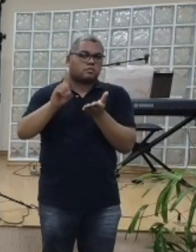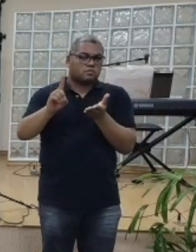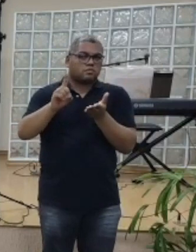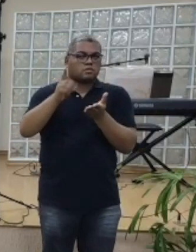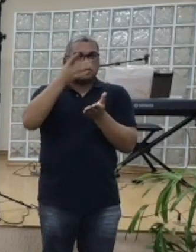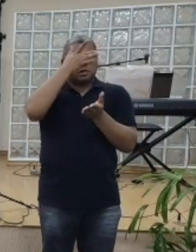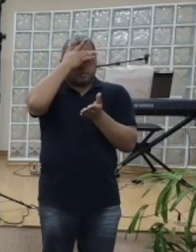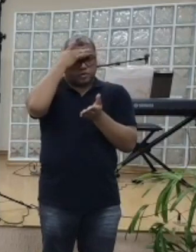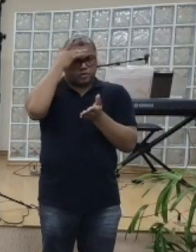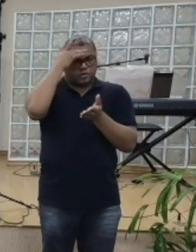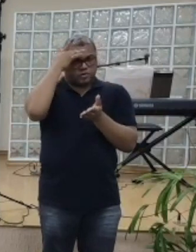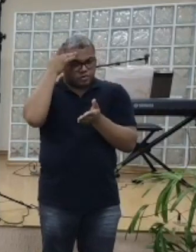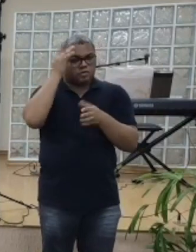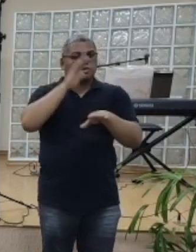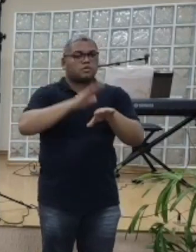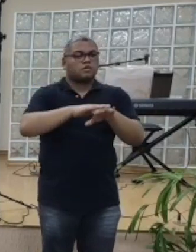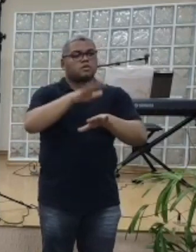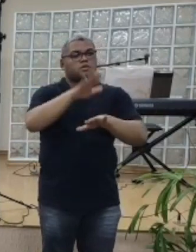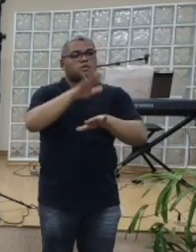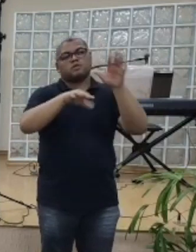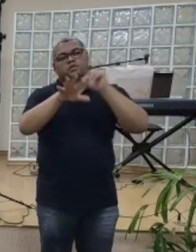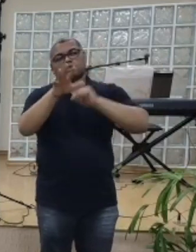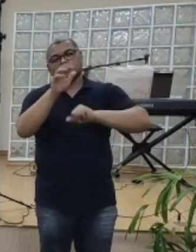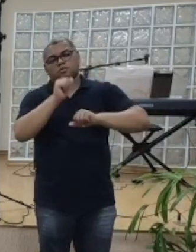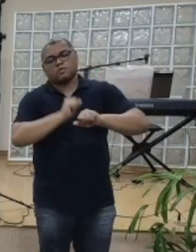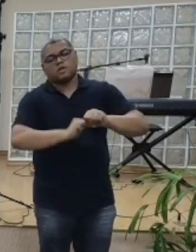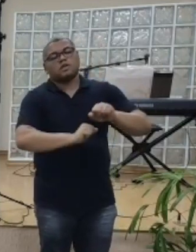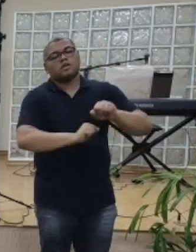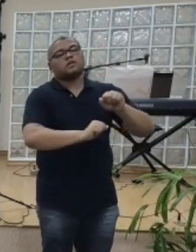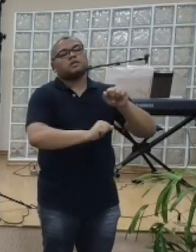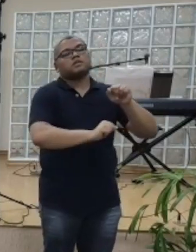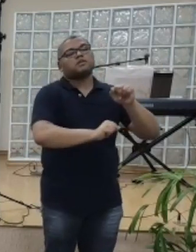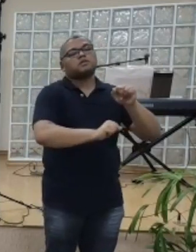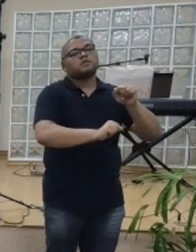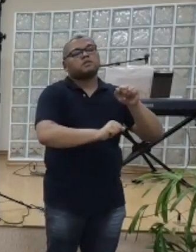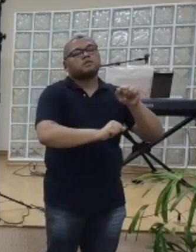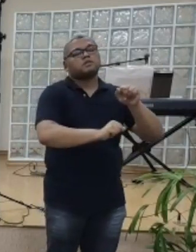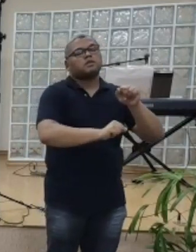também ouvirem da mensagem que é preparada.